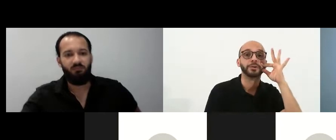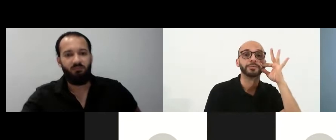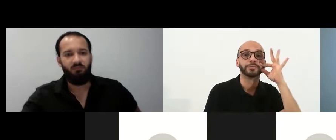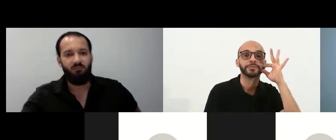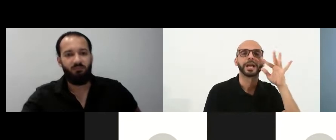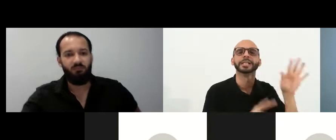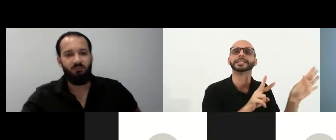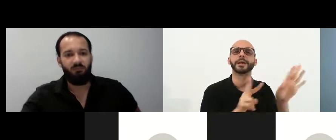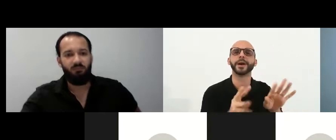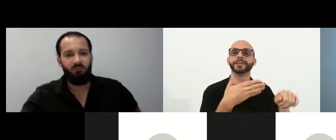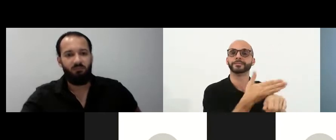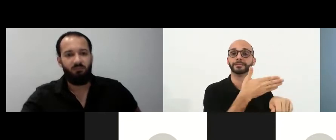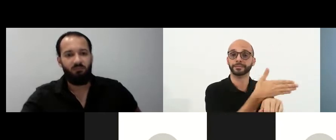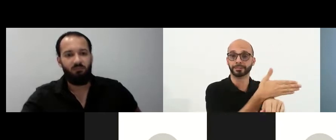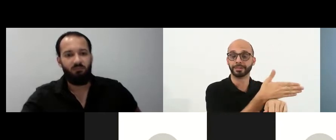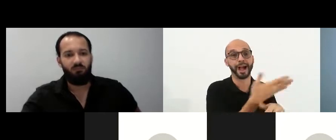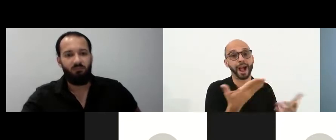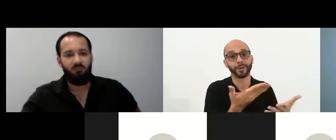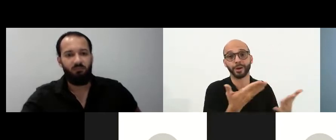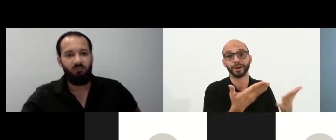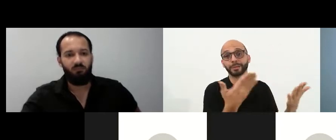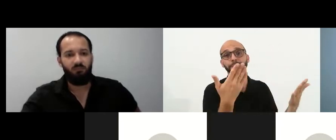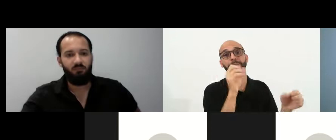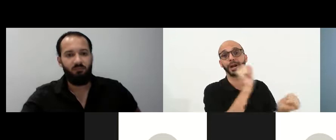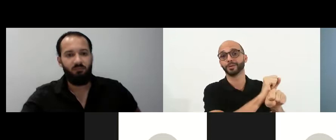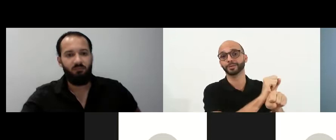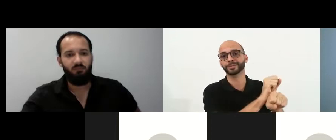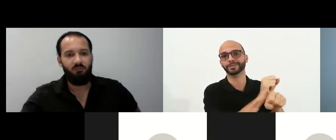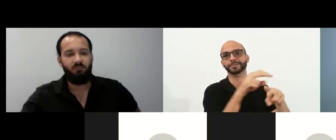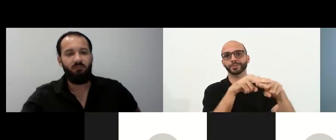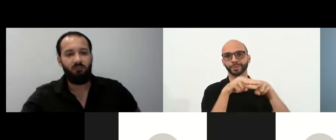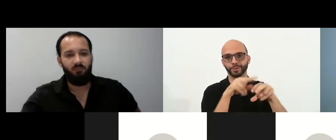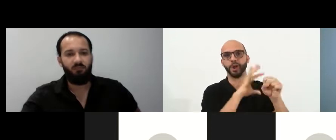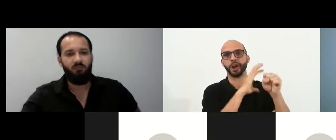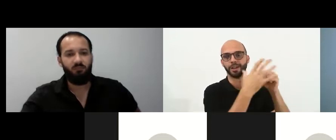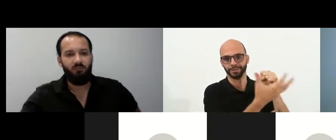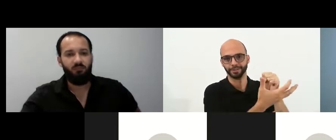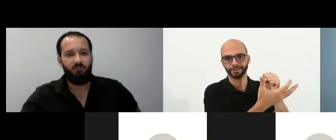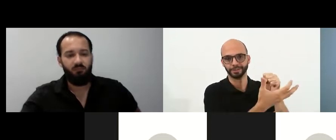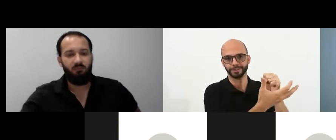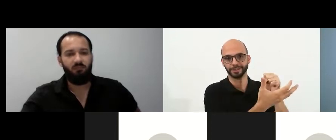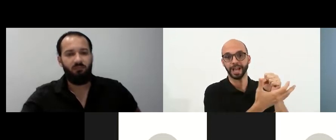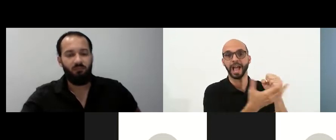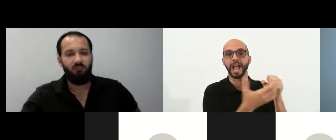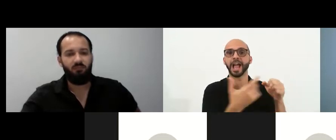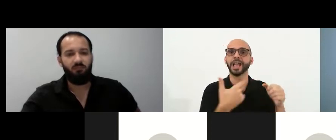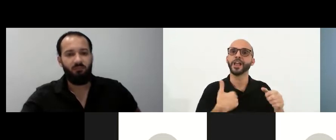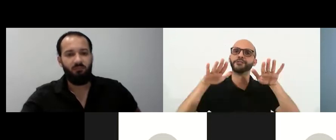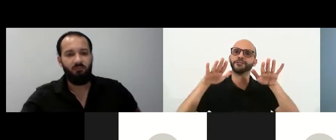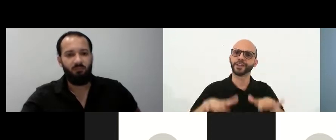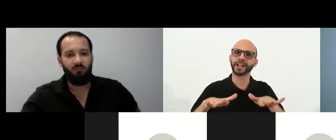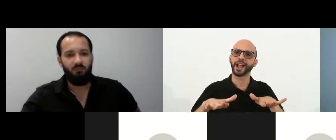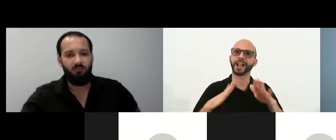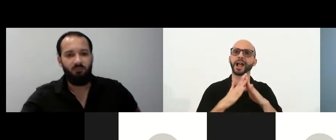cursos de inglês, elas eram assistidas, né, durante a semana. Você tinha que entrar e assistir as aulas, né, e não podia parar. E por isso, conforme